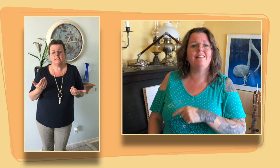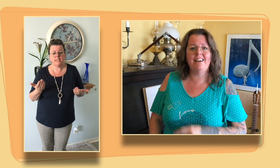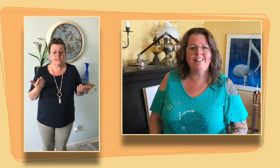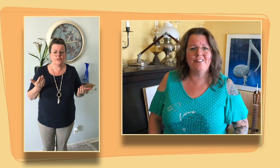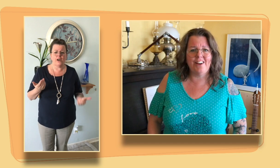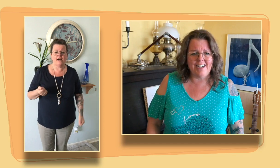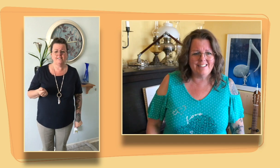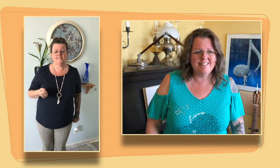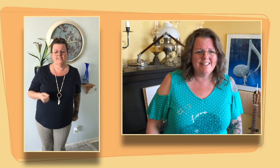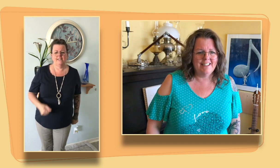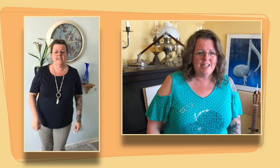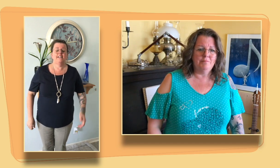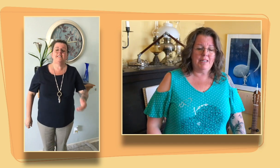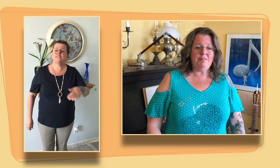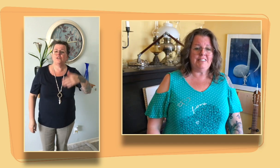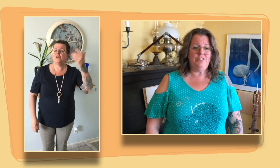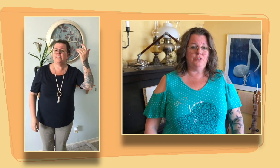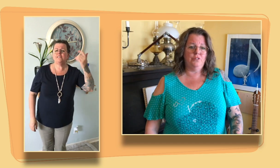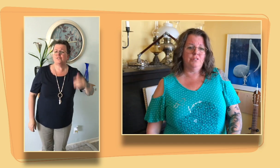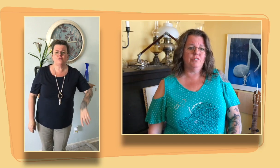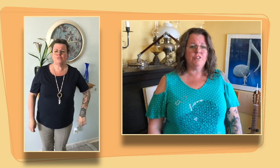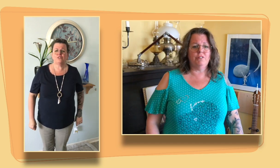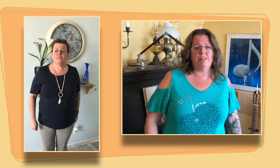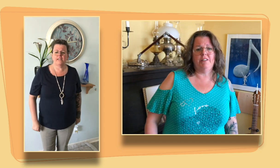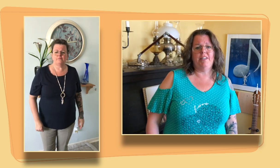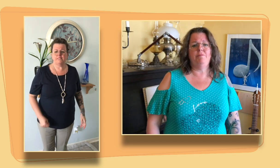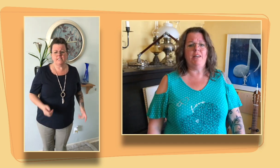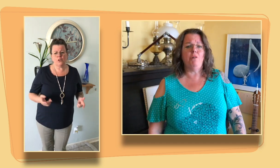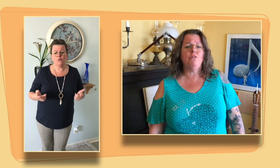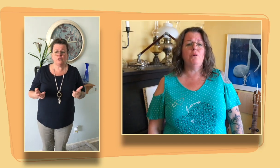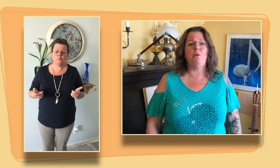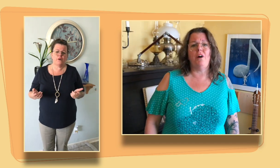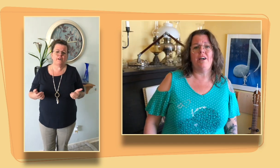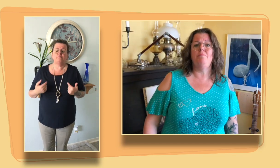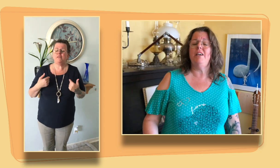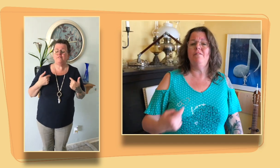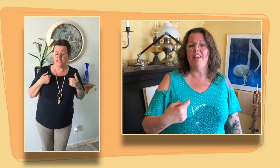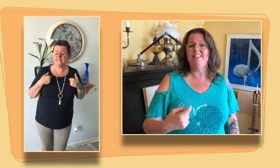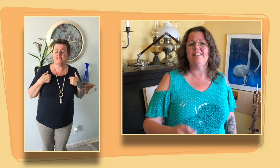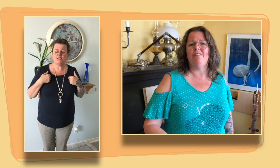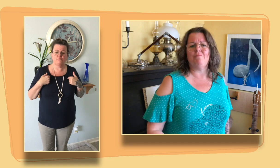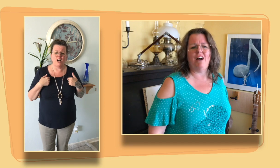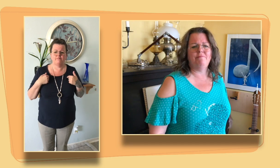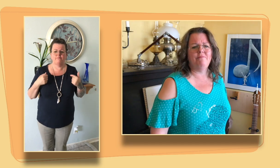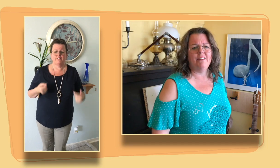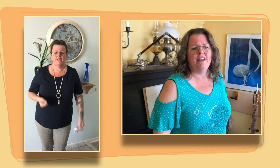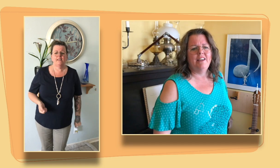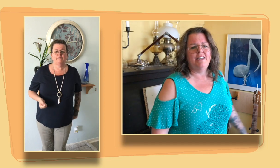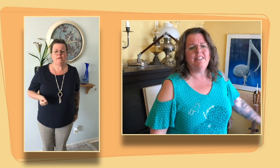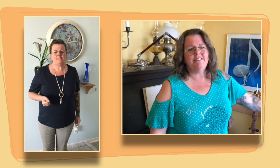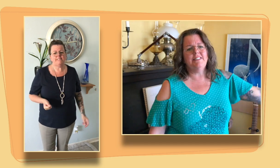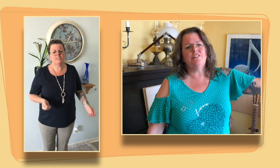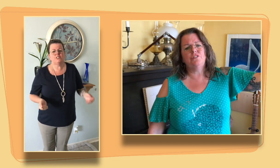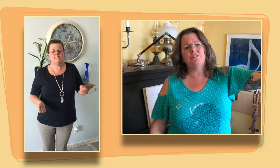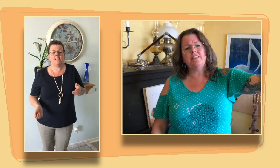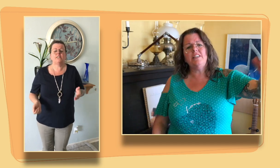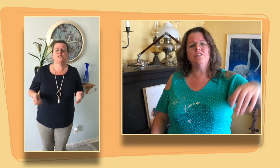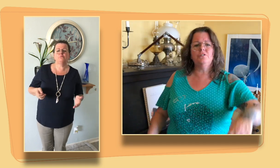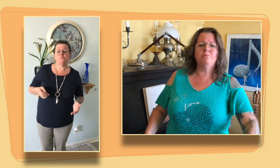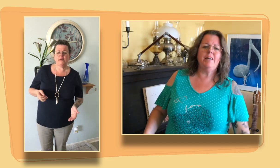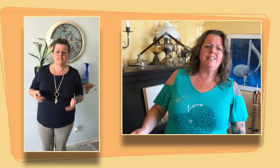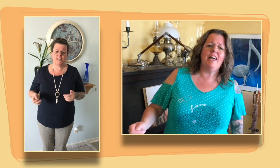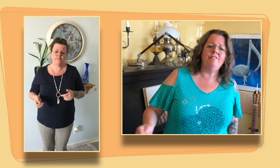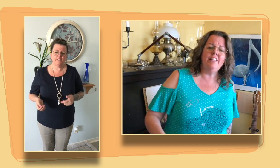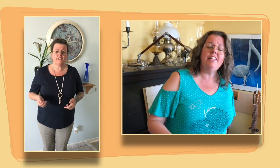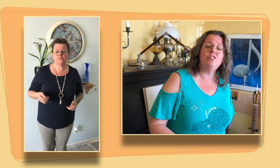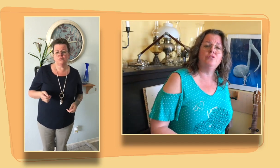ça t'aidera. Laisse les autres te t'aiment, tes drôles de poèmes, et viens avec moi. Même si tu sais que